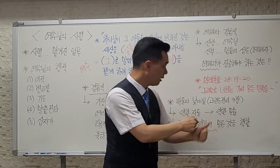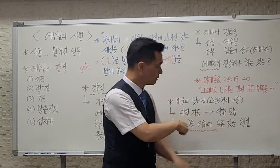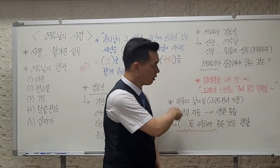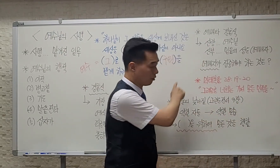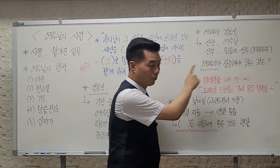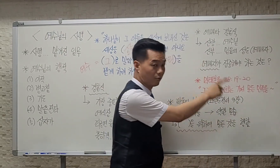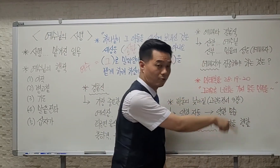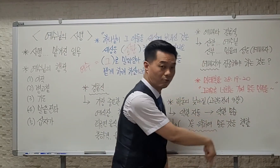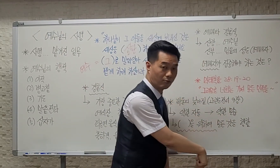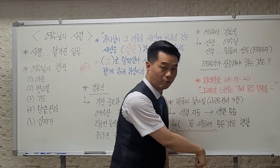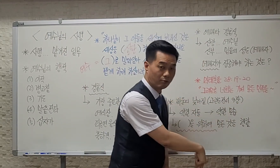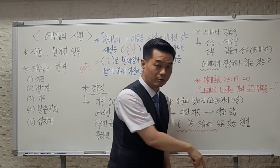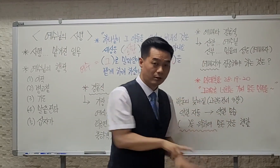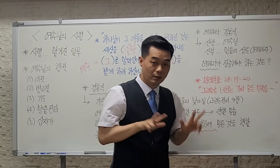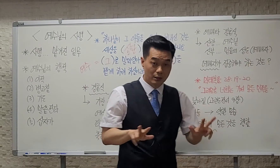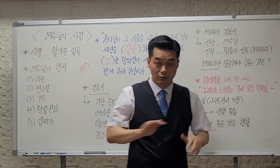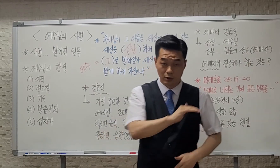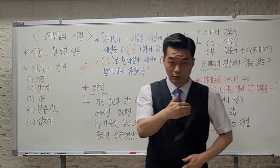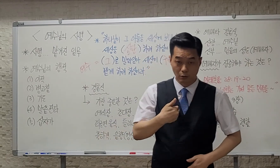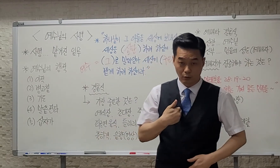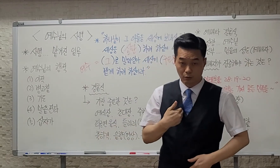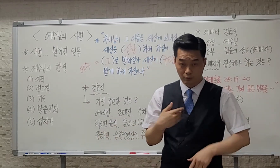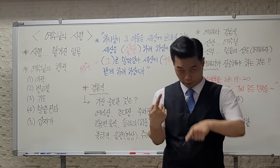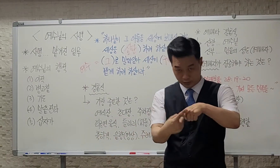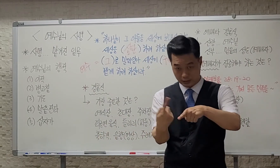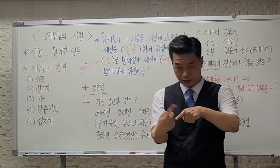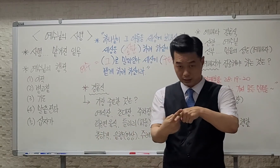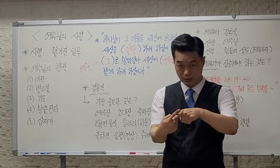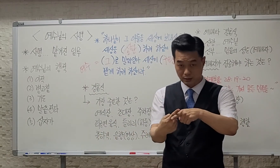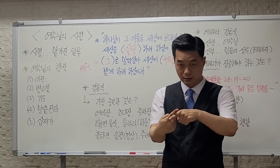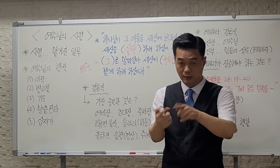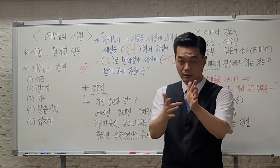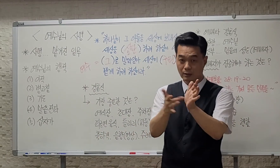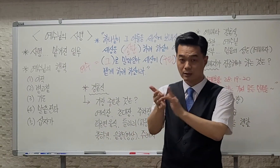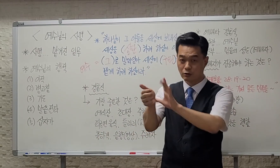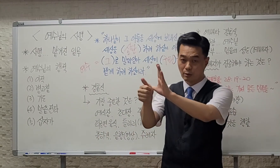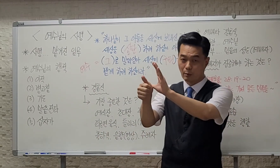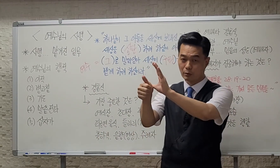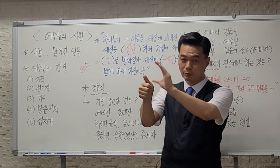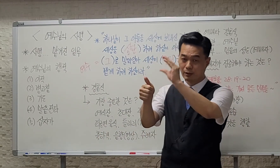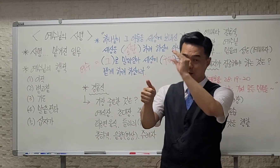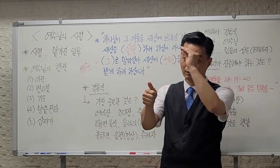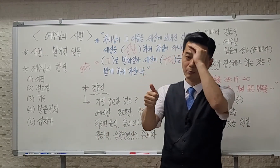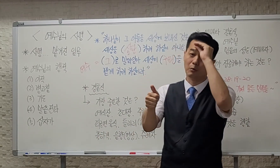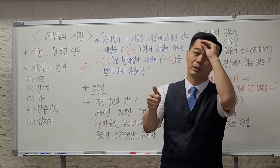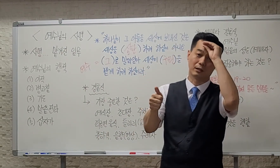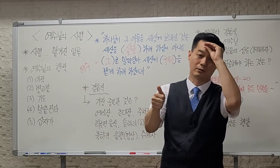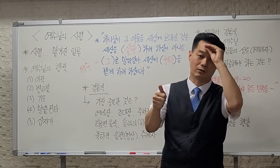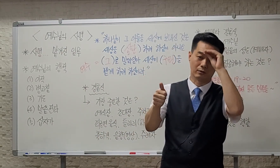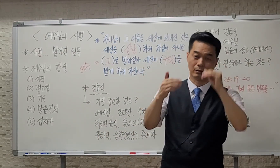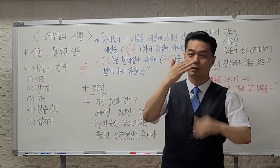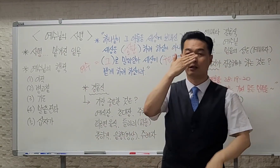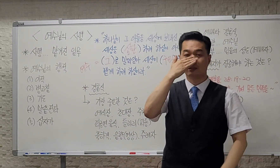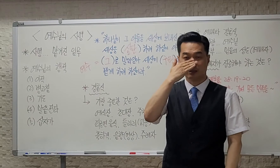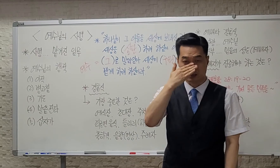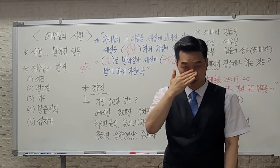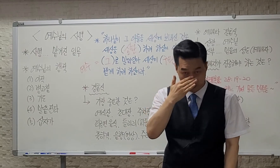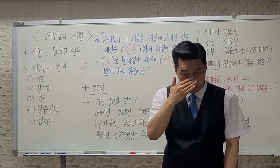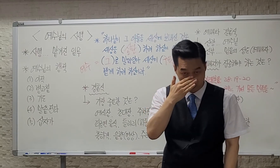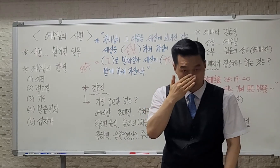따랐어요. 이제는 우리들도 같이 예수님의 모습을 본받아서 낮아짐으로